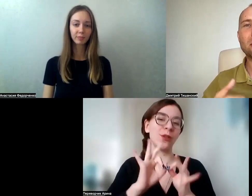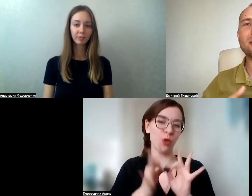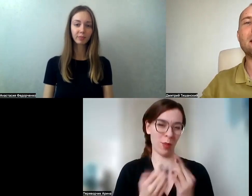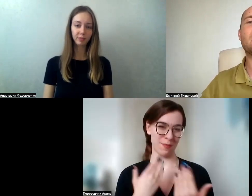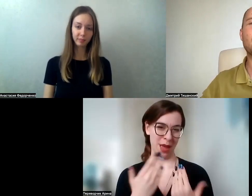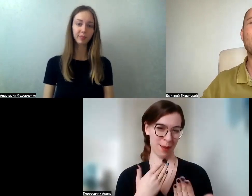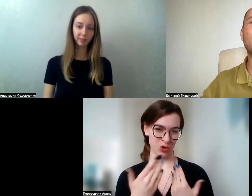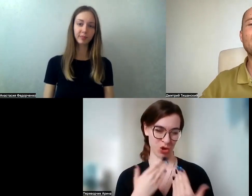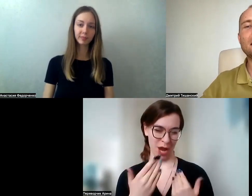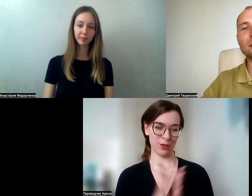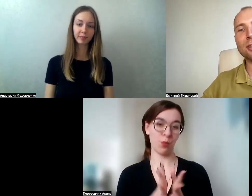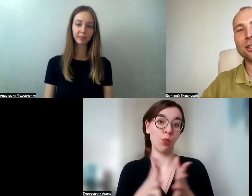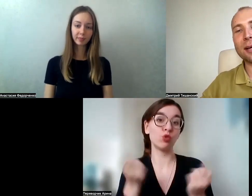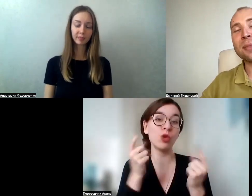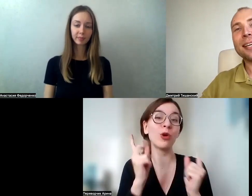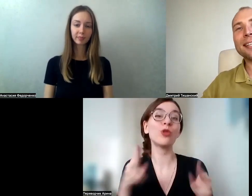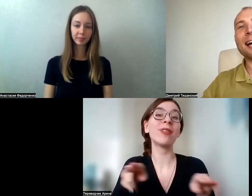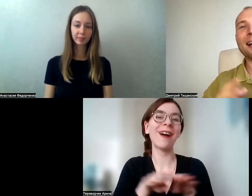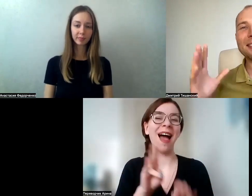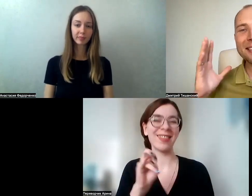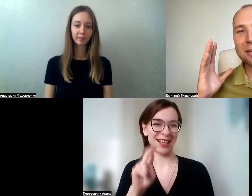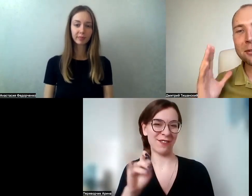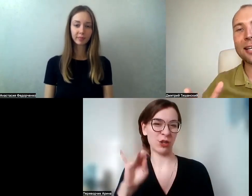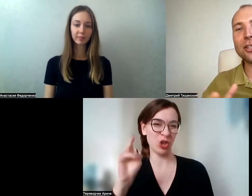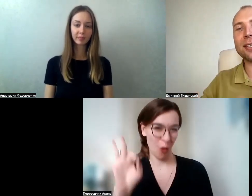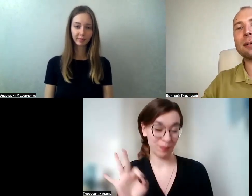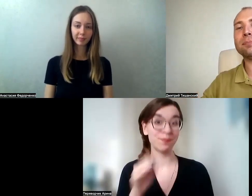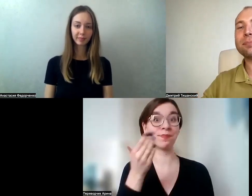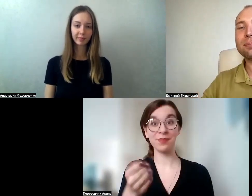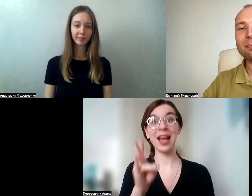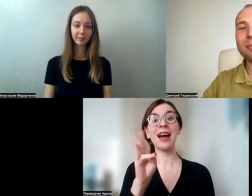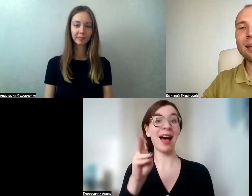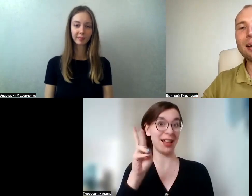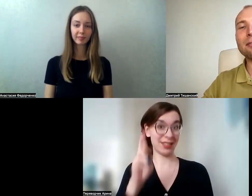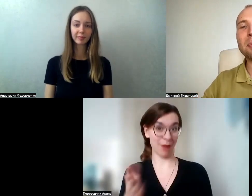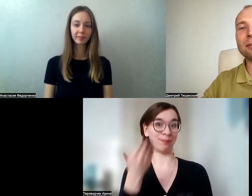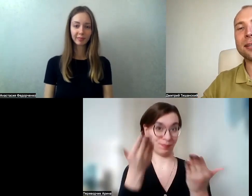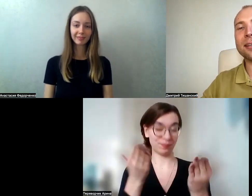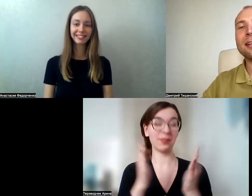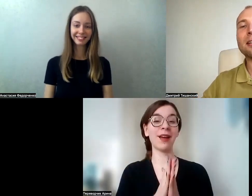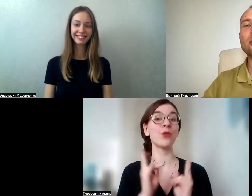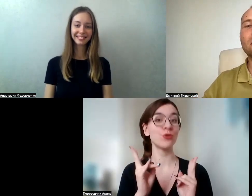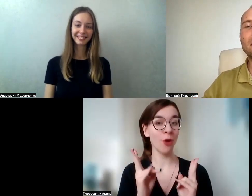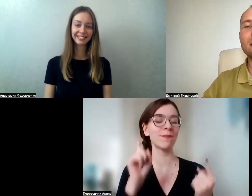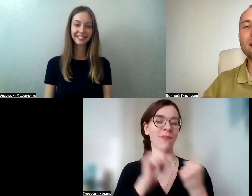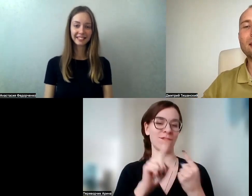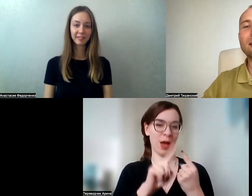больше узнаем, кто же такая Анастасия Федорченко. Итак, Анастасия Федорченко, во-первых,